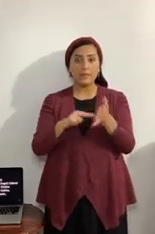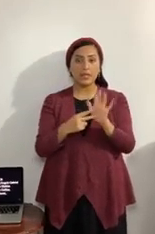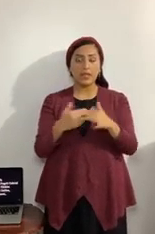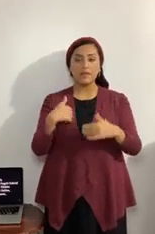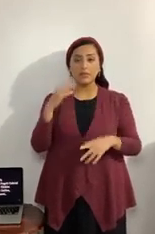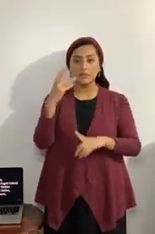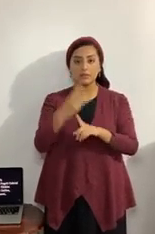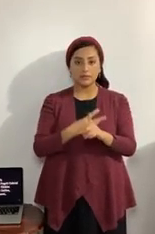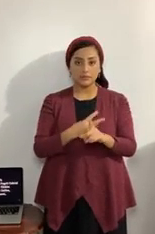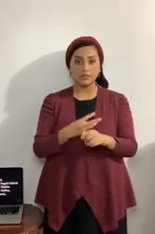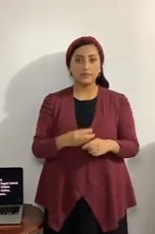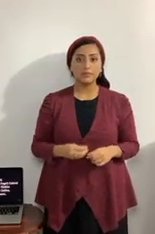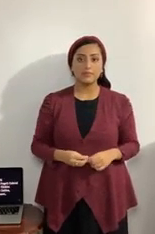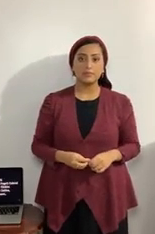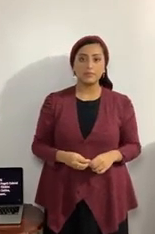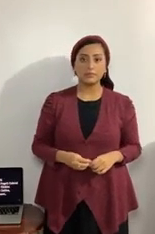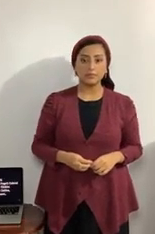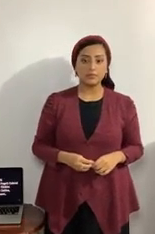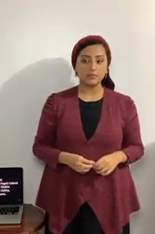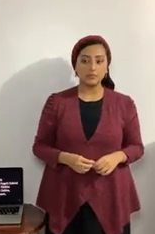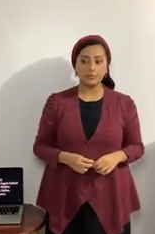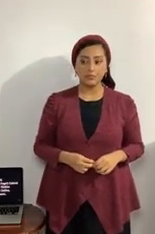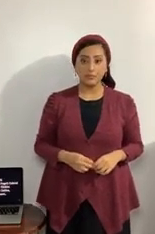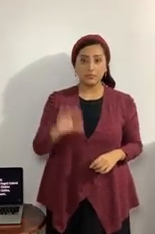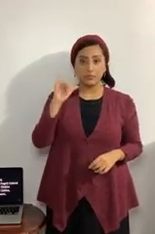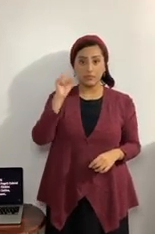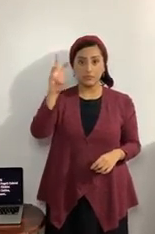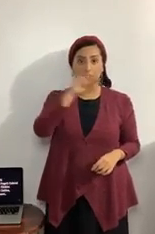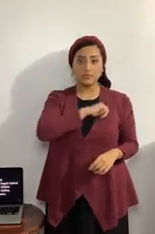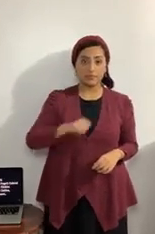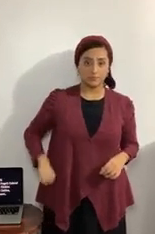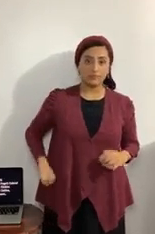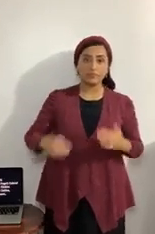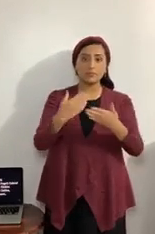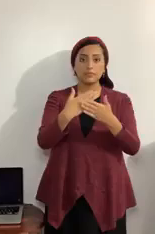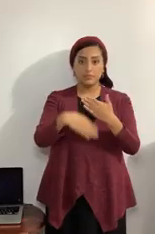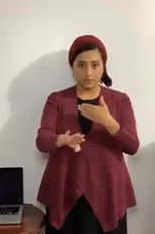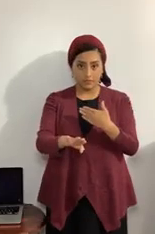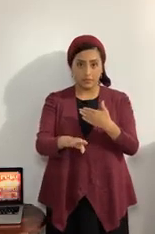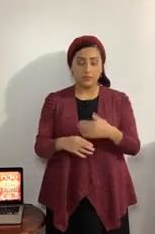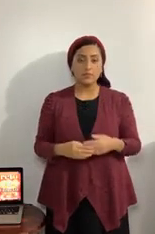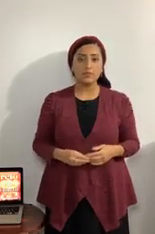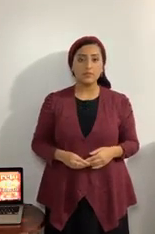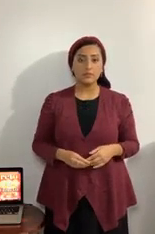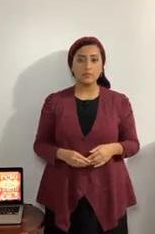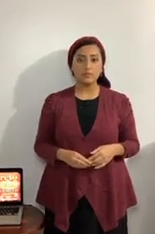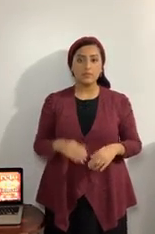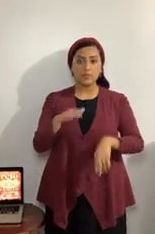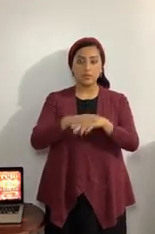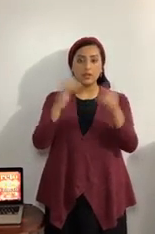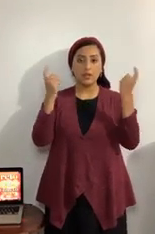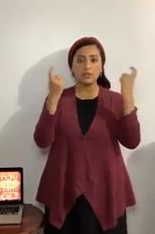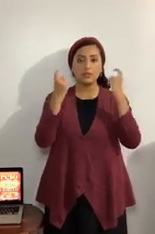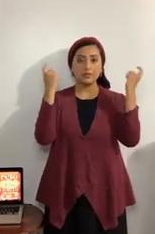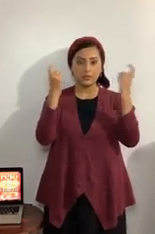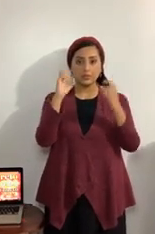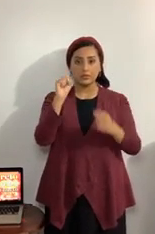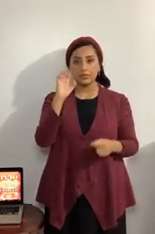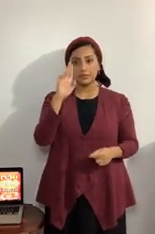edad. Entonces, Yahshua HaMashiach nació en la fiesta de Sukkot, para